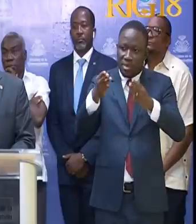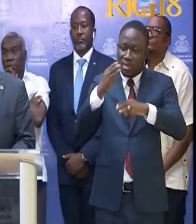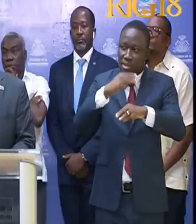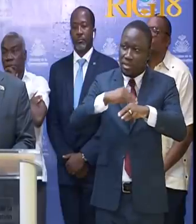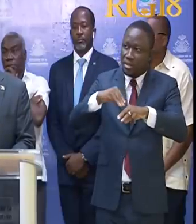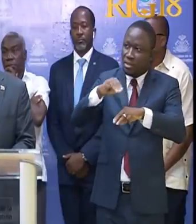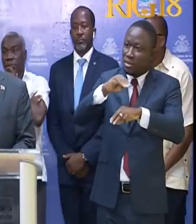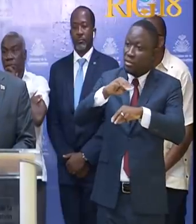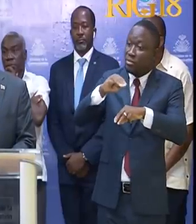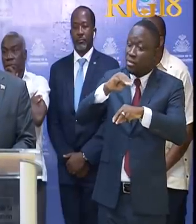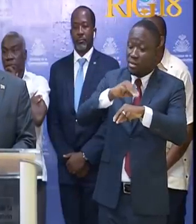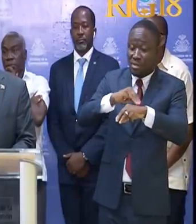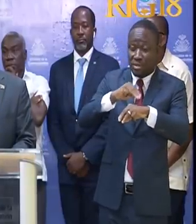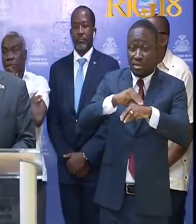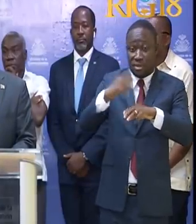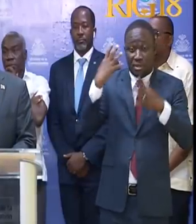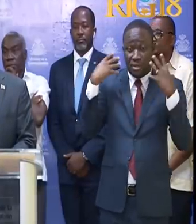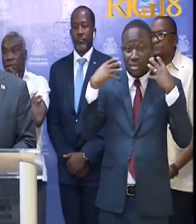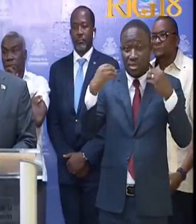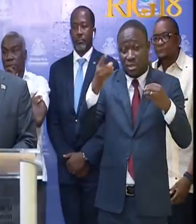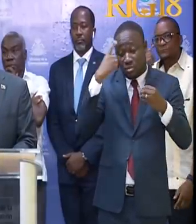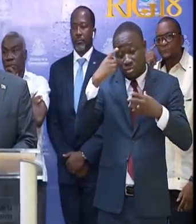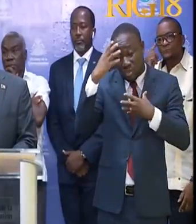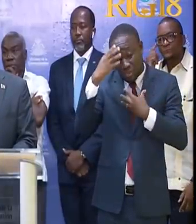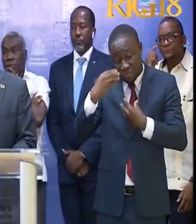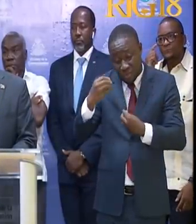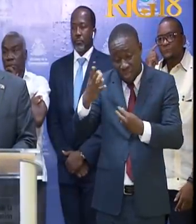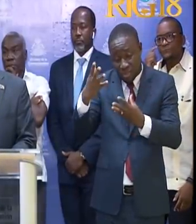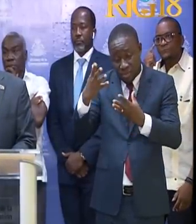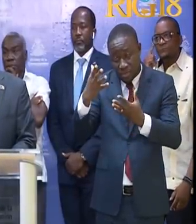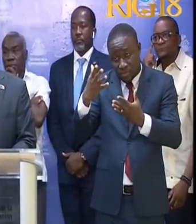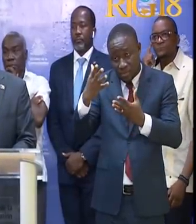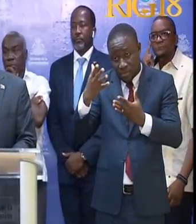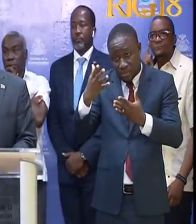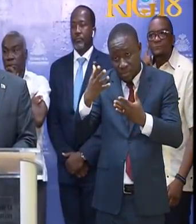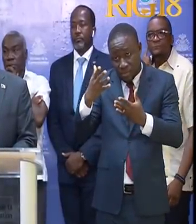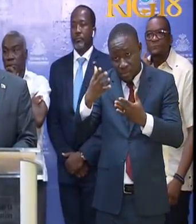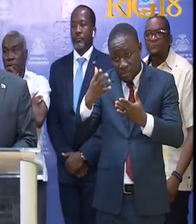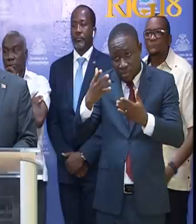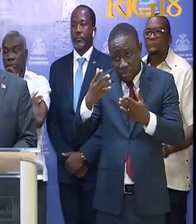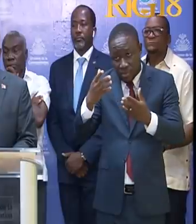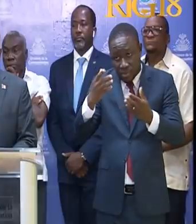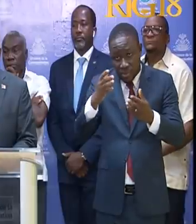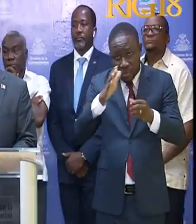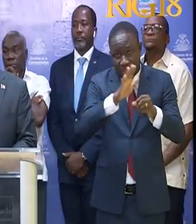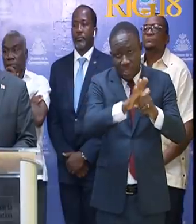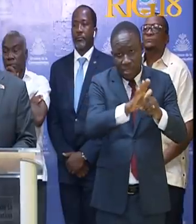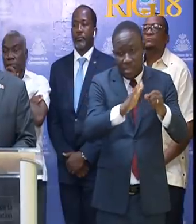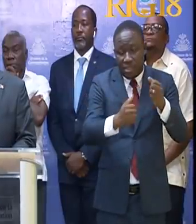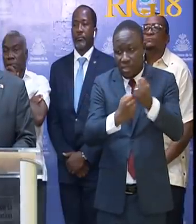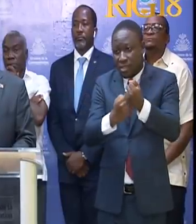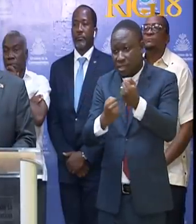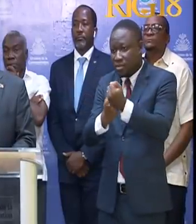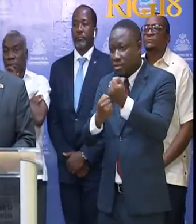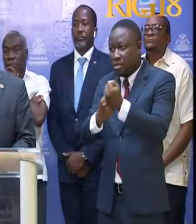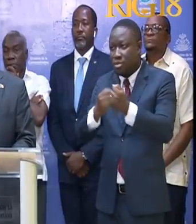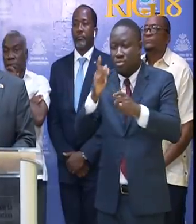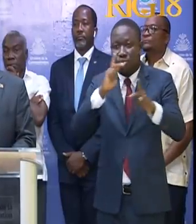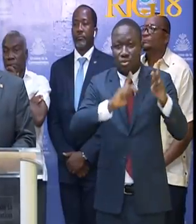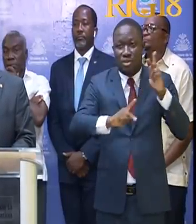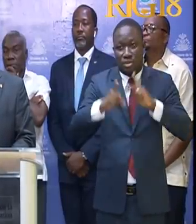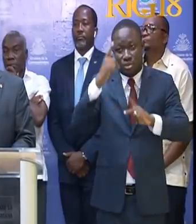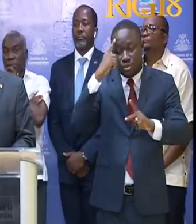et de la Population pour l'information et la sensibilisation de la population